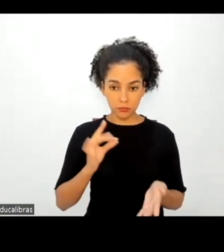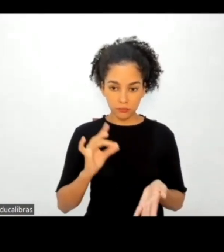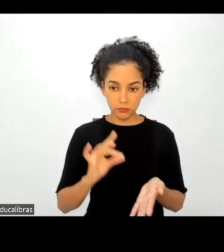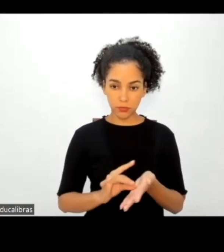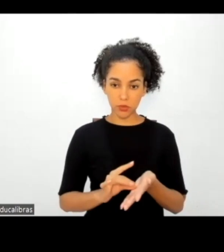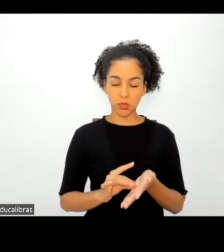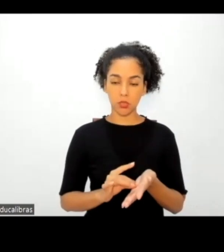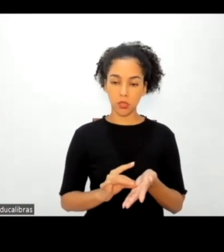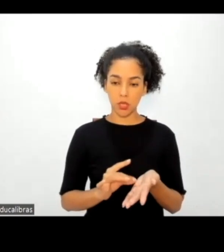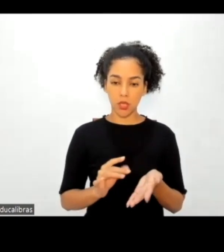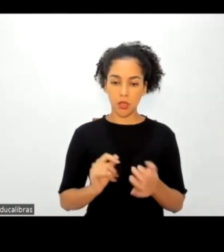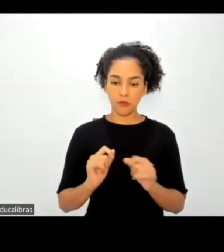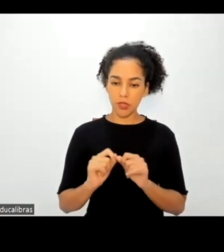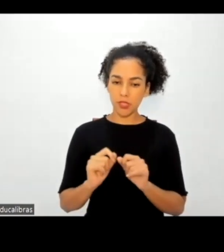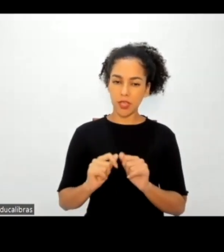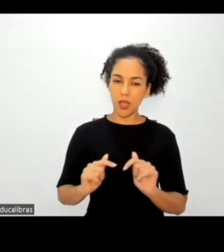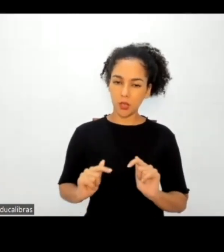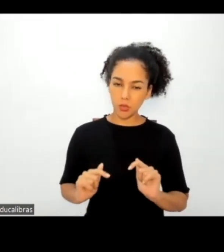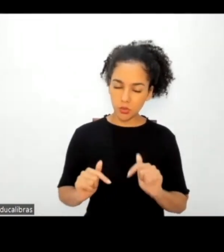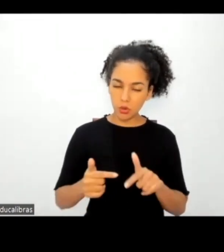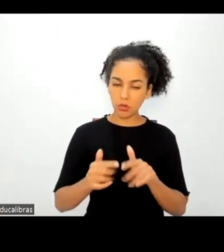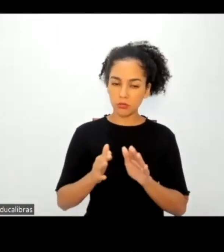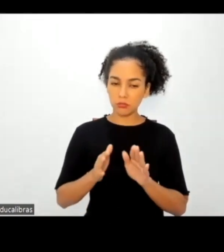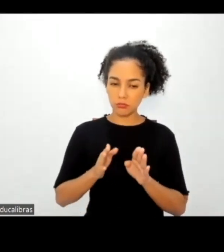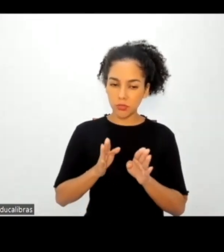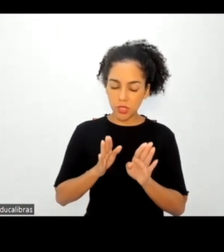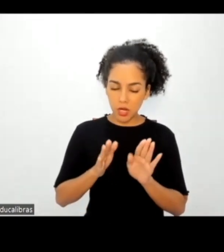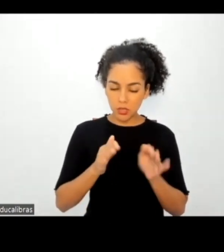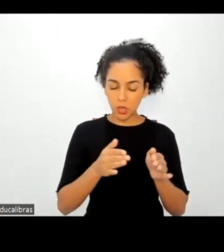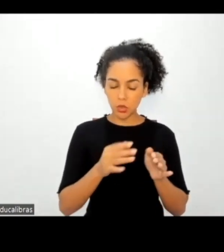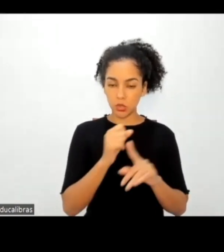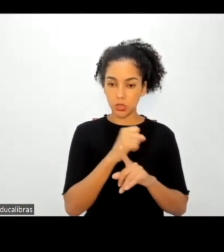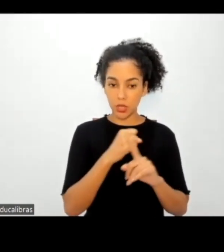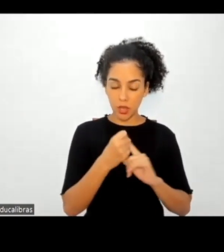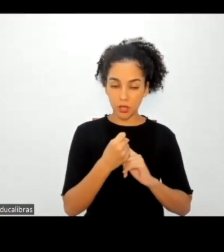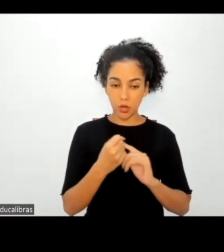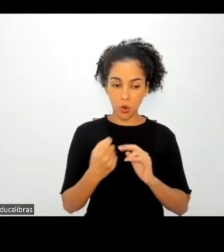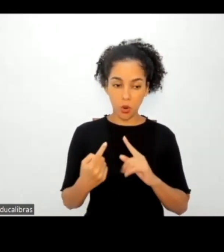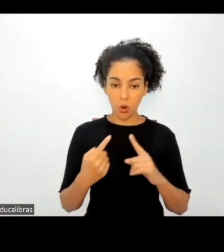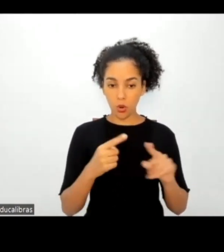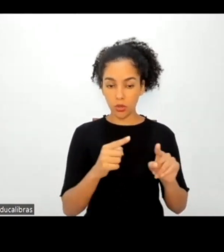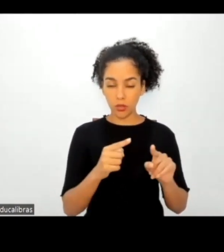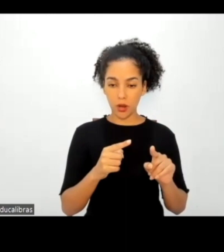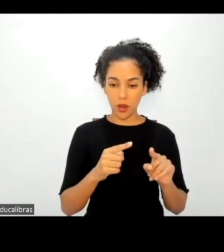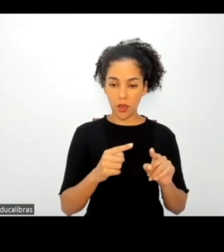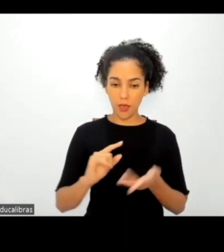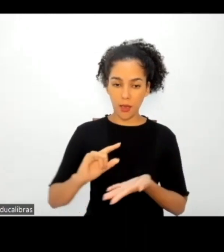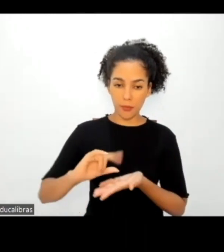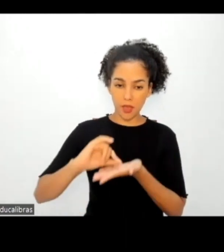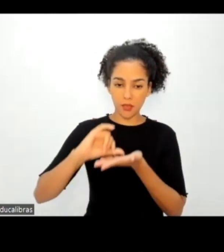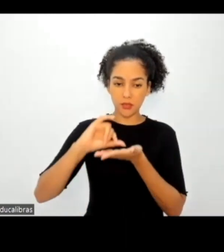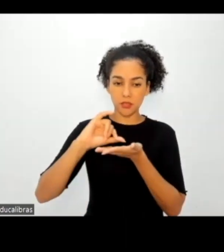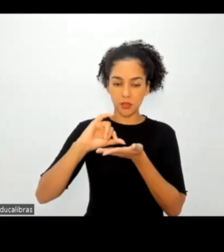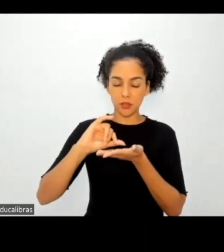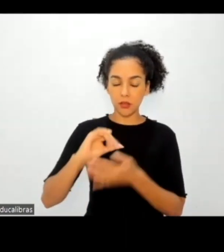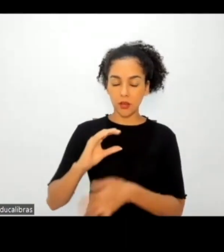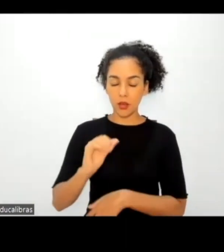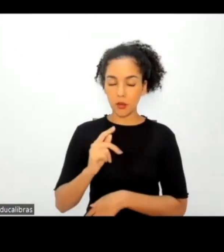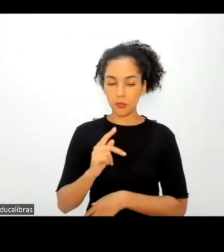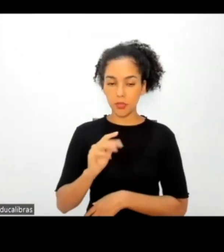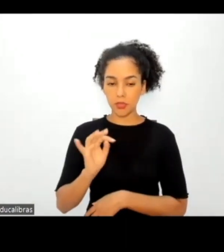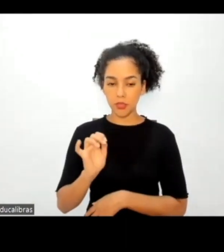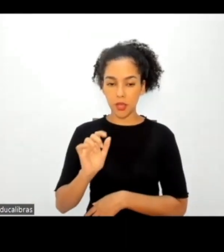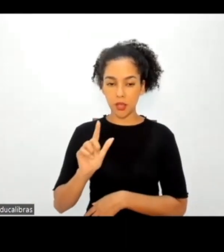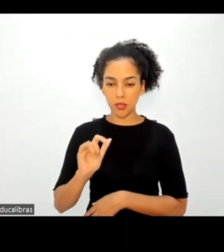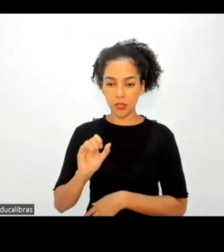né, que se direcionem para uma sociedade anticapitalista, né, que é a direção aí, o horizonte estratégico que o nosso